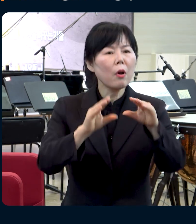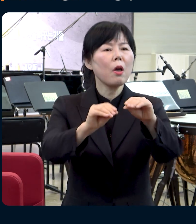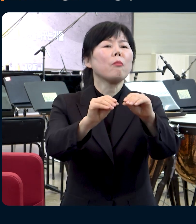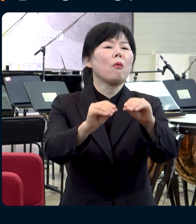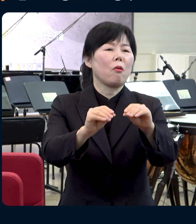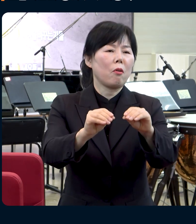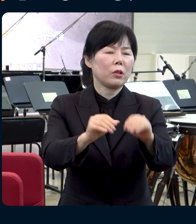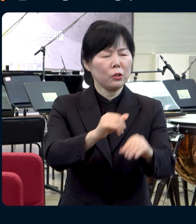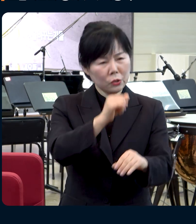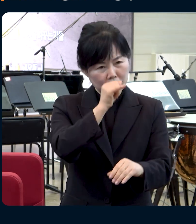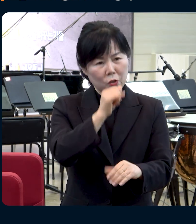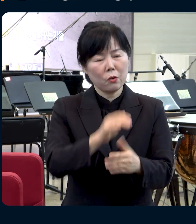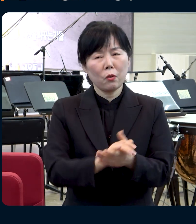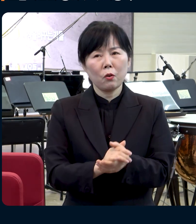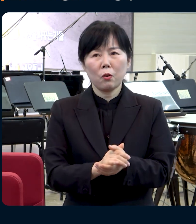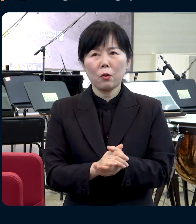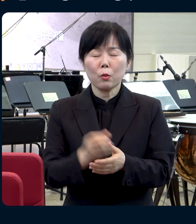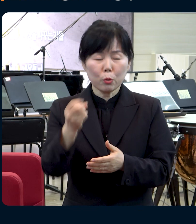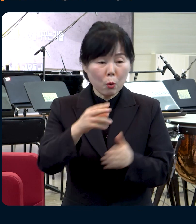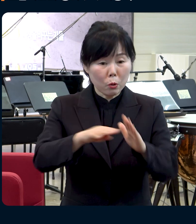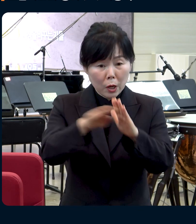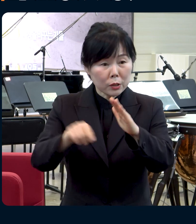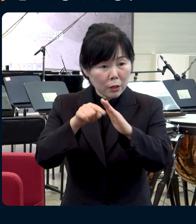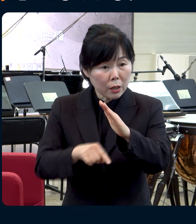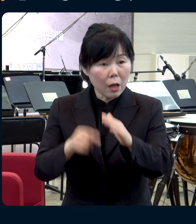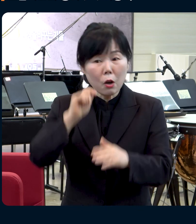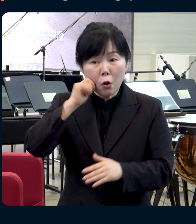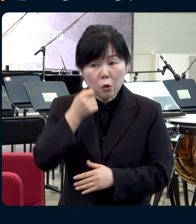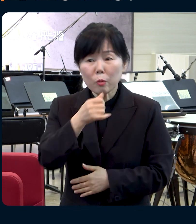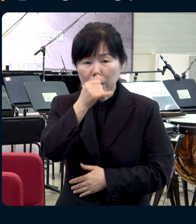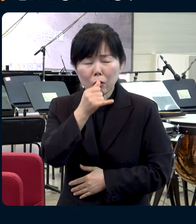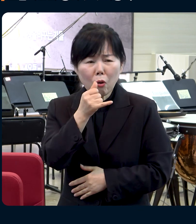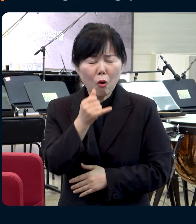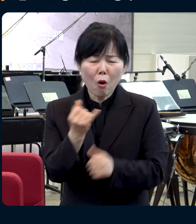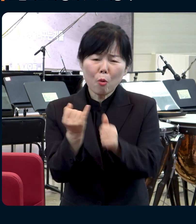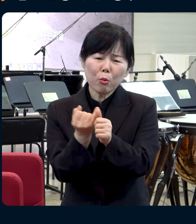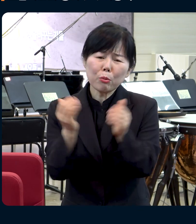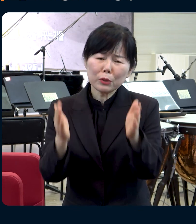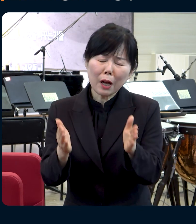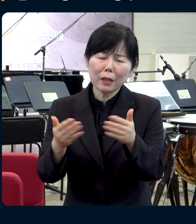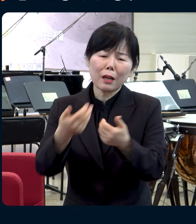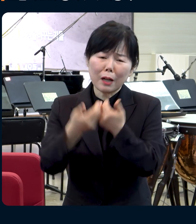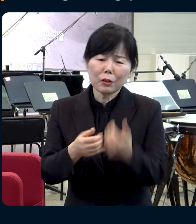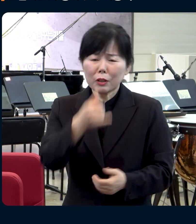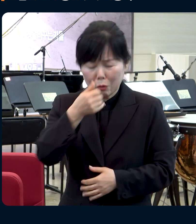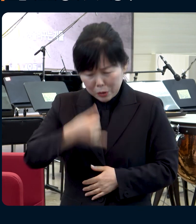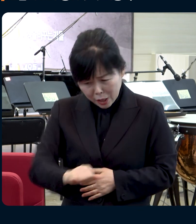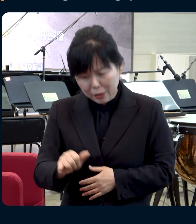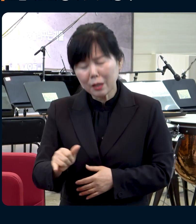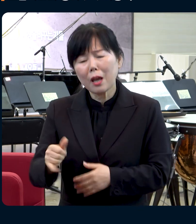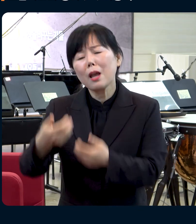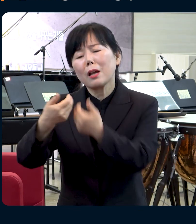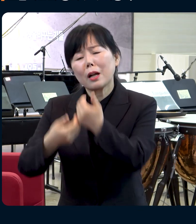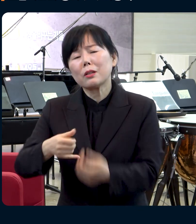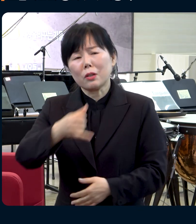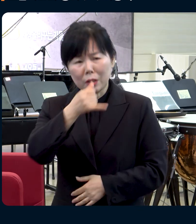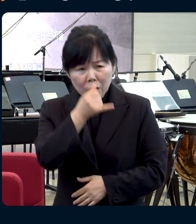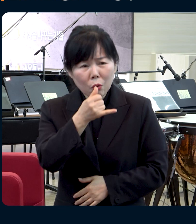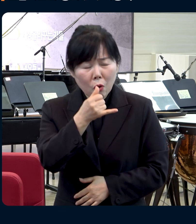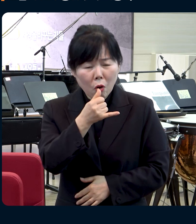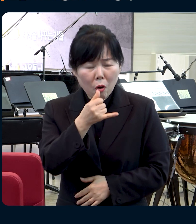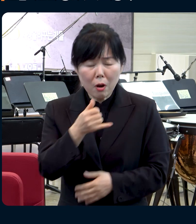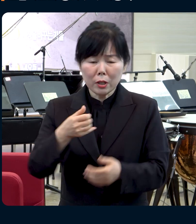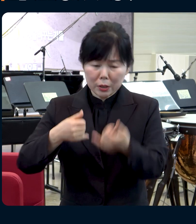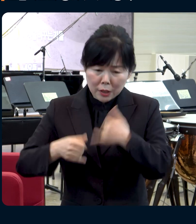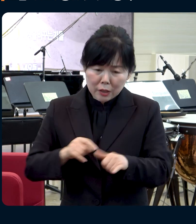것입니다. 아멘. 또한 여러분의 가정에서 어려움이 있지요, 관계에 꼬임이 있지요, 자녀간과의 관계 가운데 어려움이 있습니다. 자녀의 진로